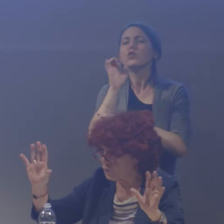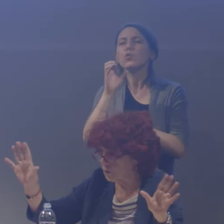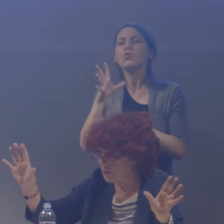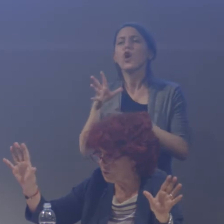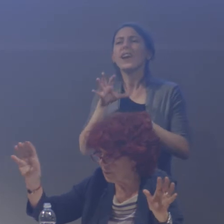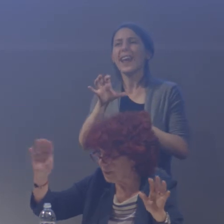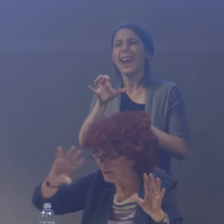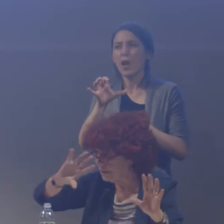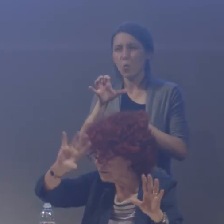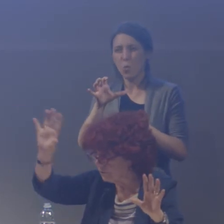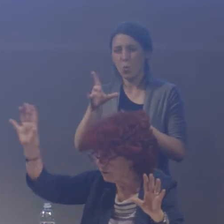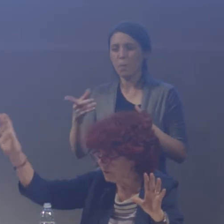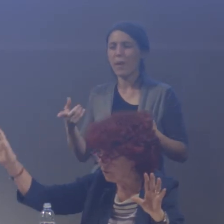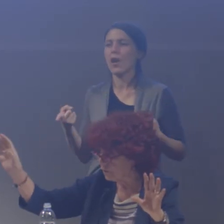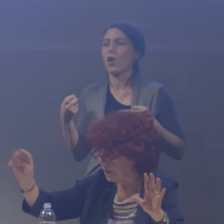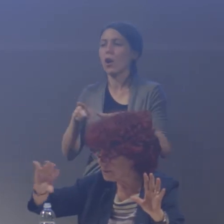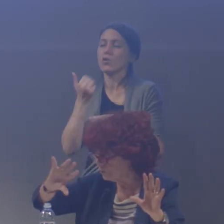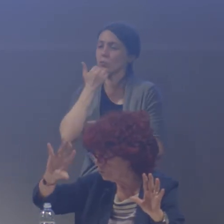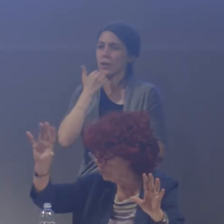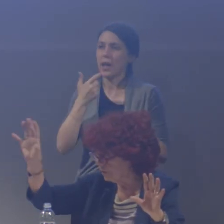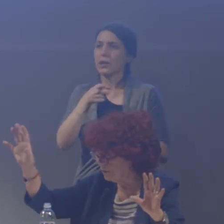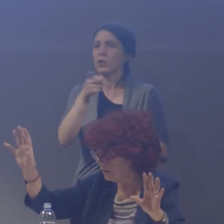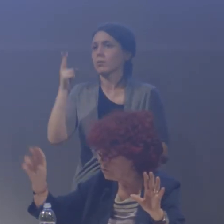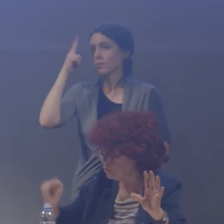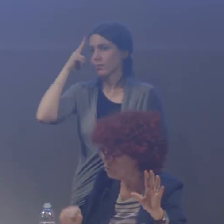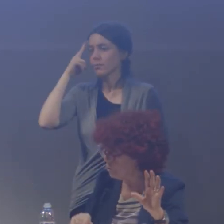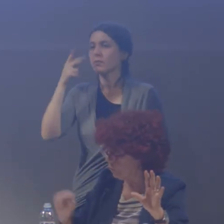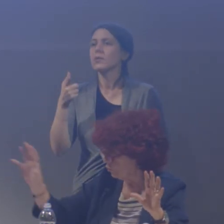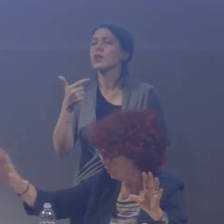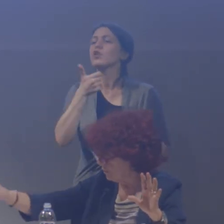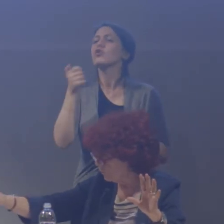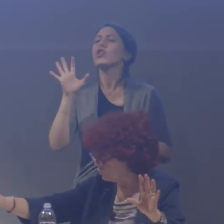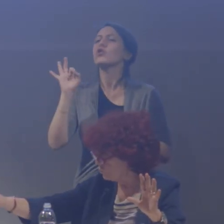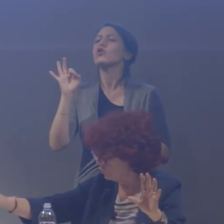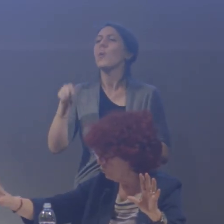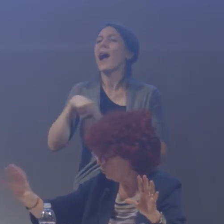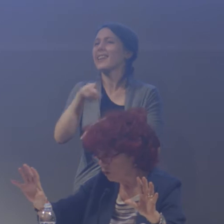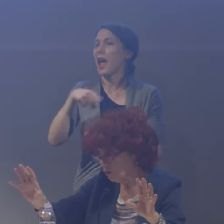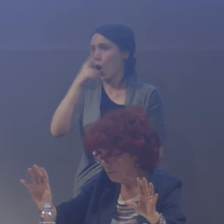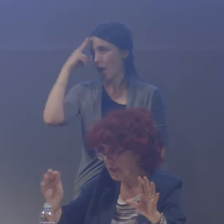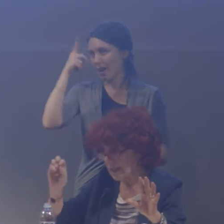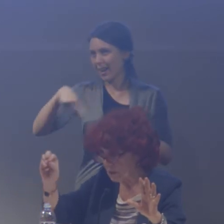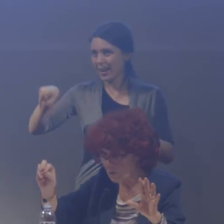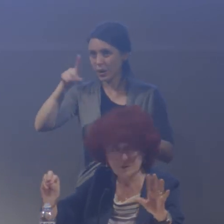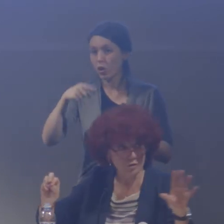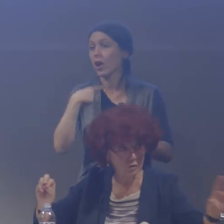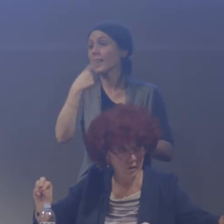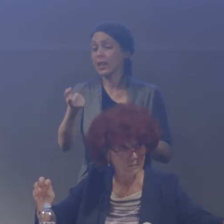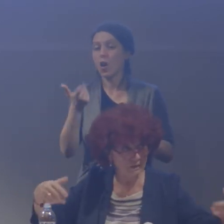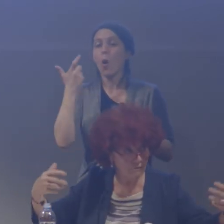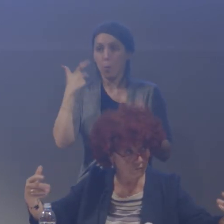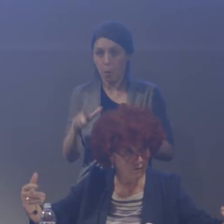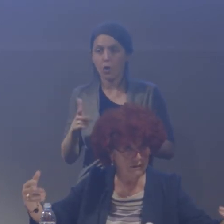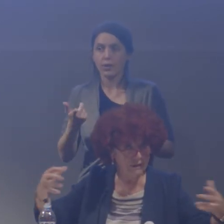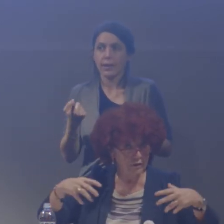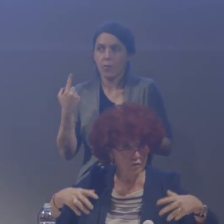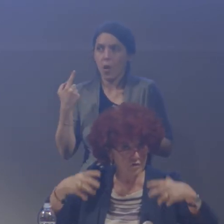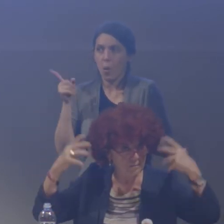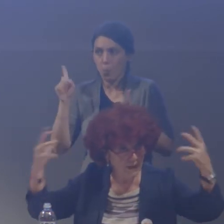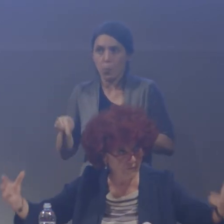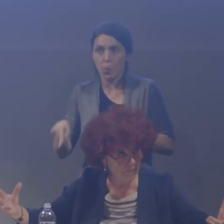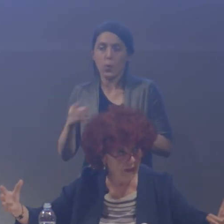Apro solo una piccola parentesi, vorrei vi ricordasse tutto il tema delle 150 ore, ma non solo, lo dico perché anche questi sono elementi